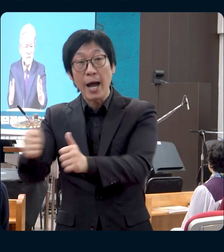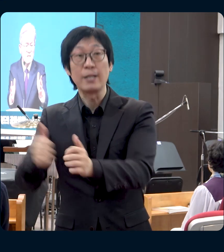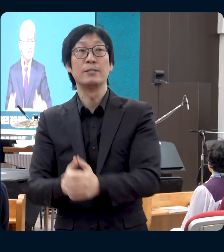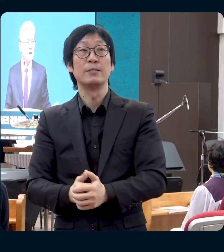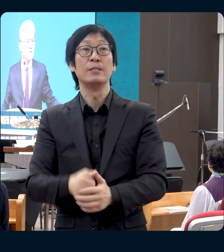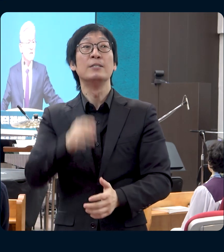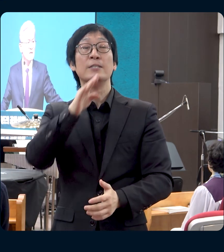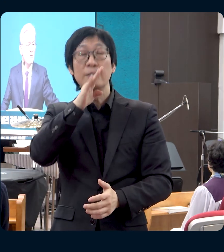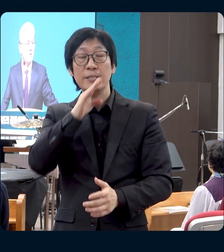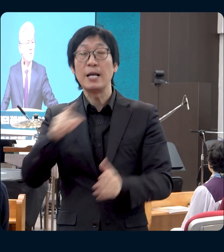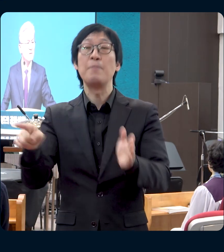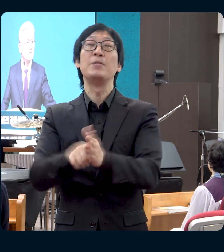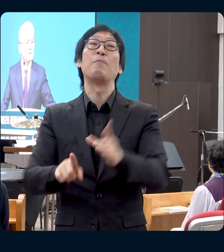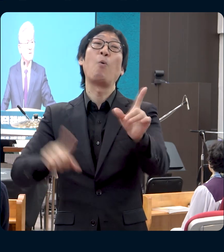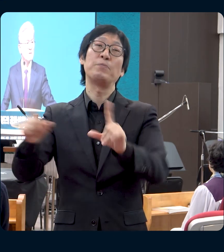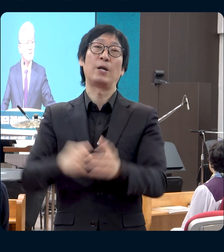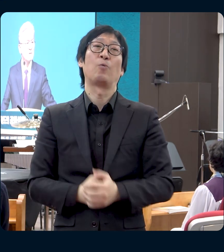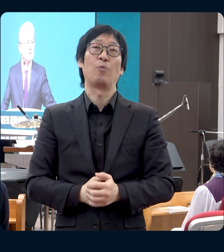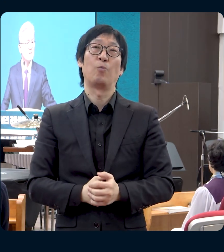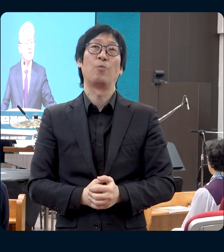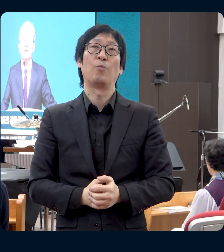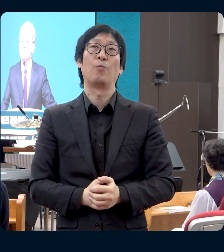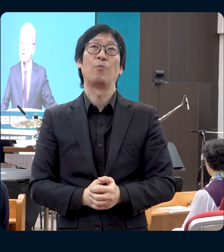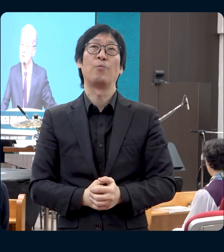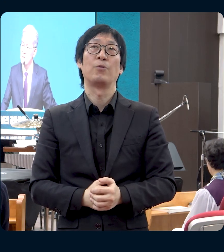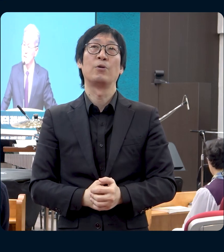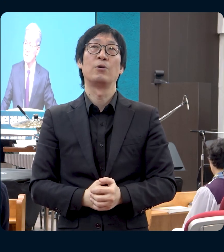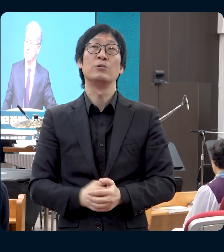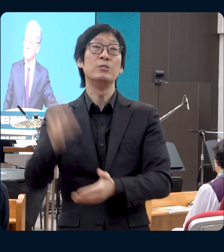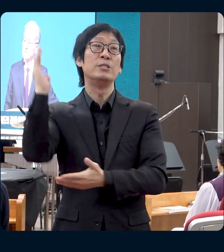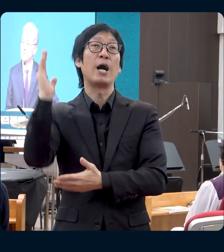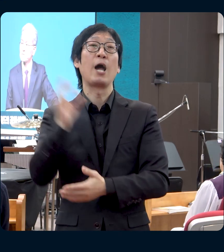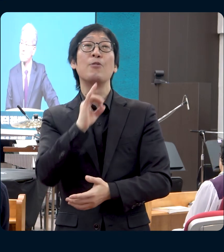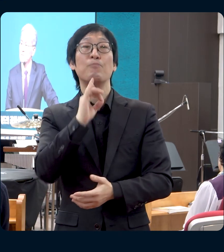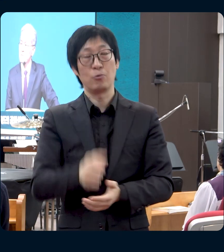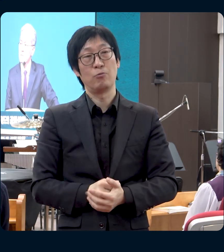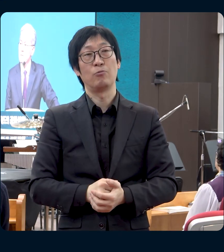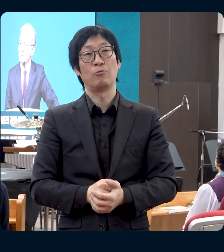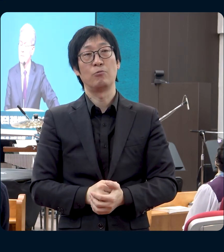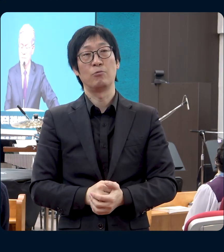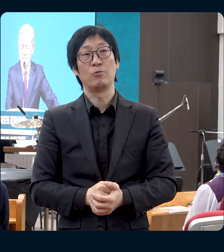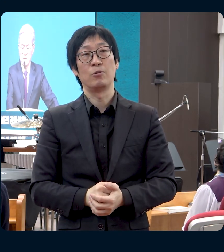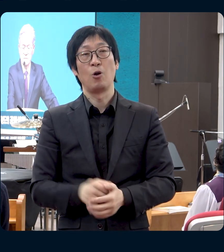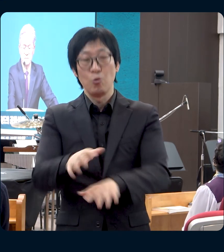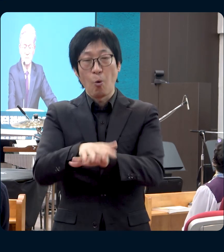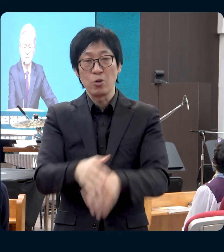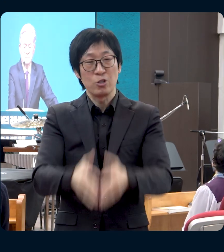그게 진짜 신앙이다고 그 얘기만 했다니까요.